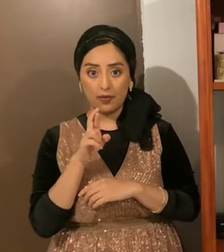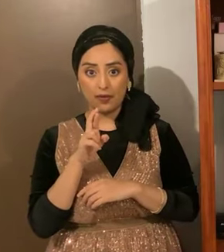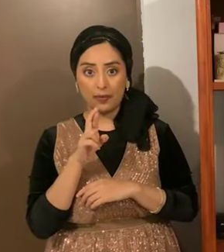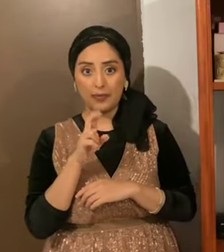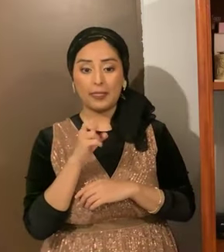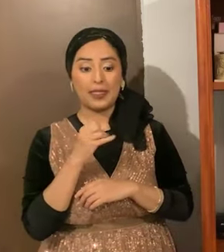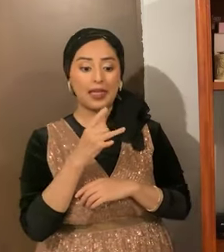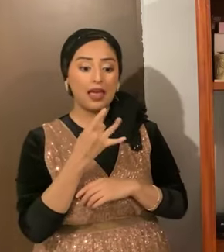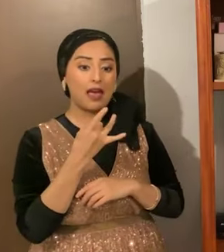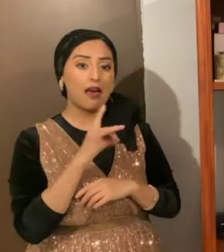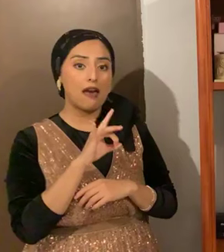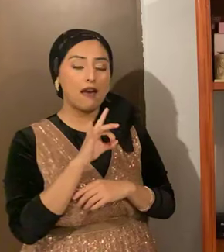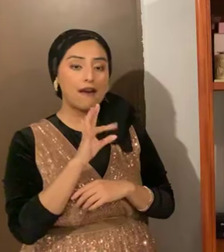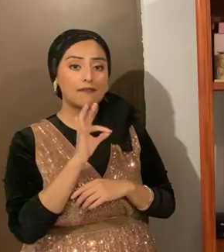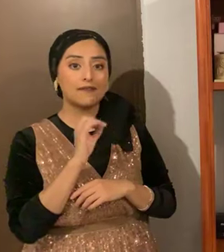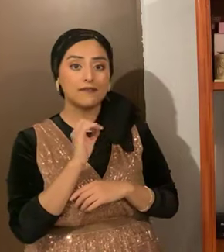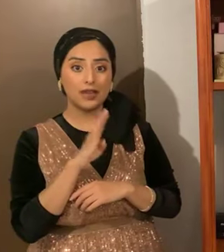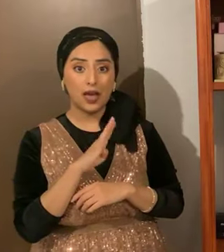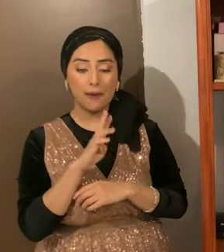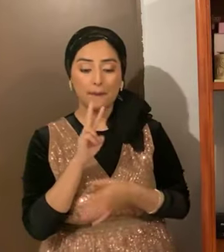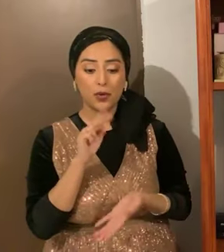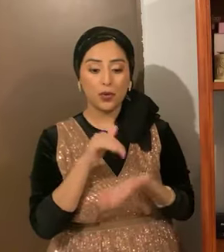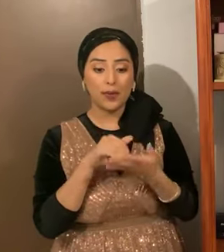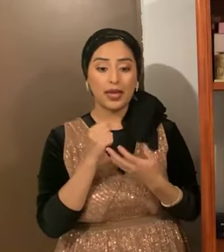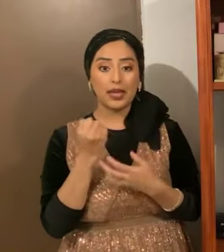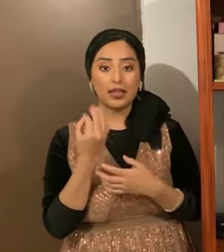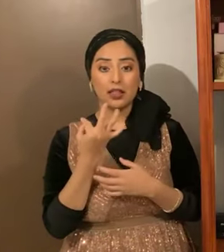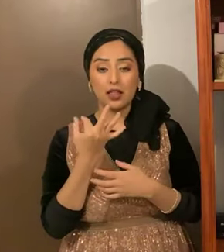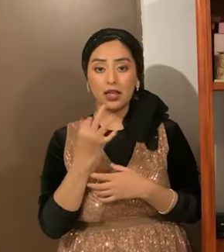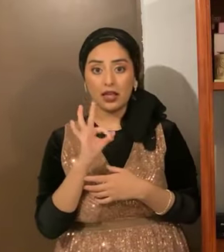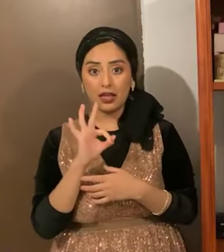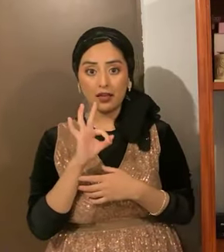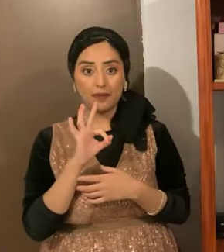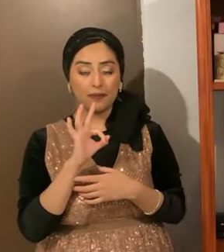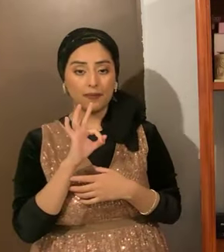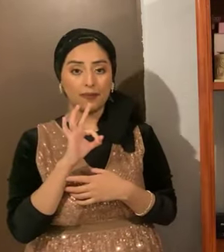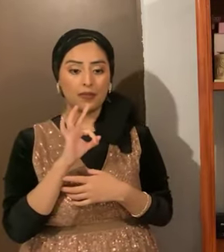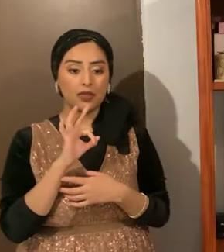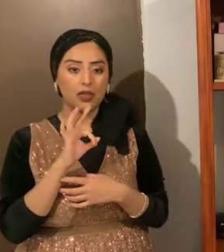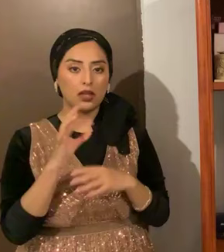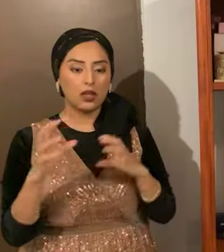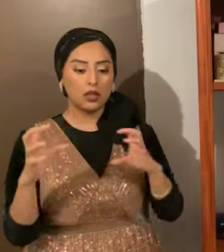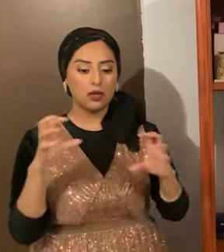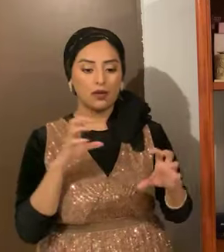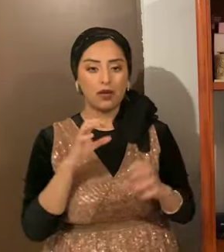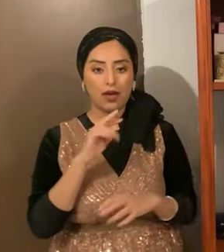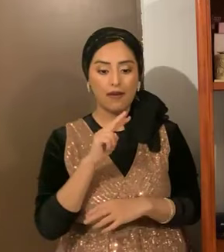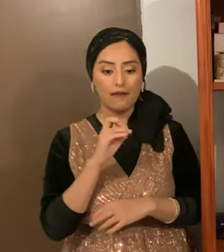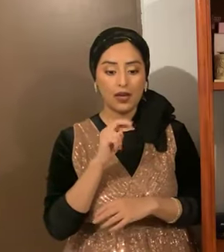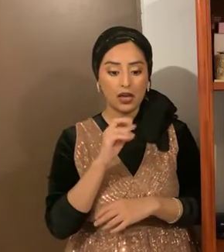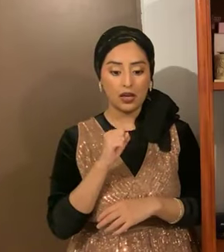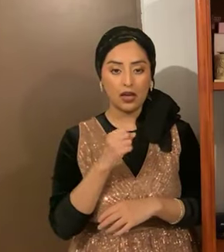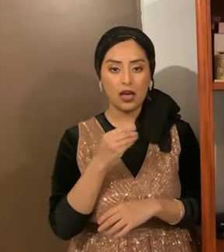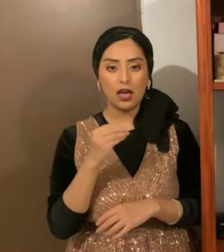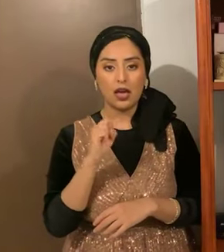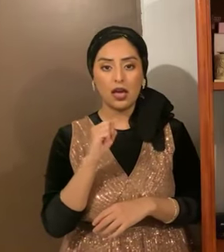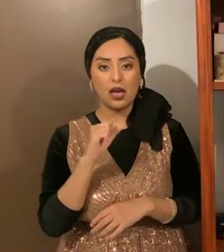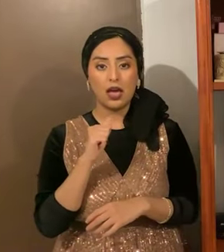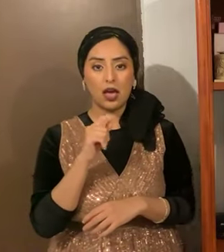El 18 de febrero del 2019 estuvieron alineados Venus y